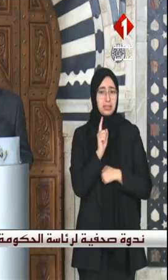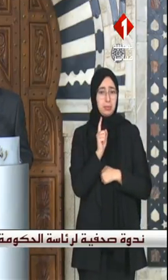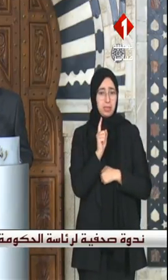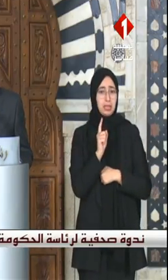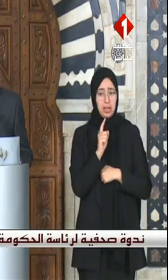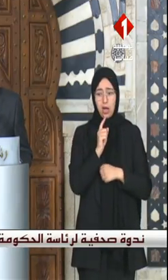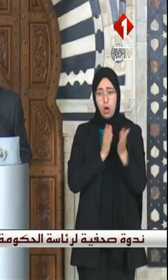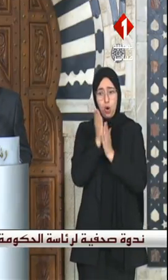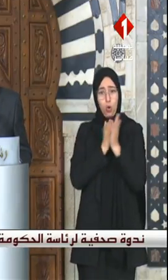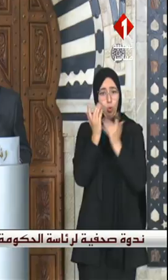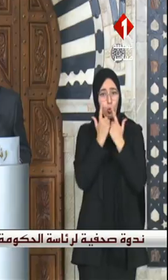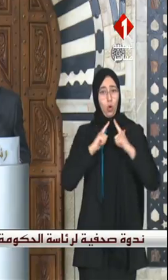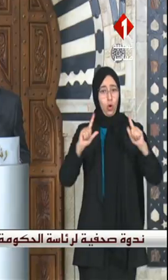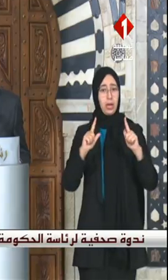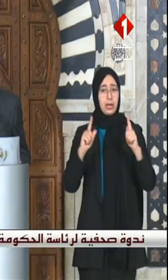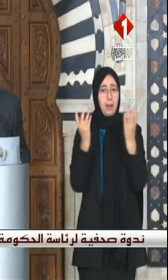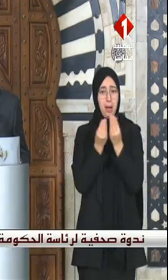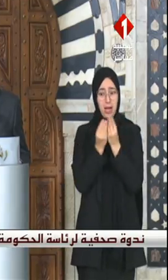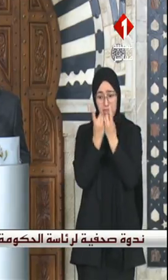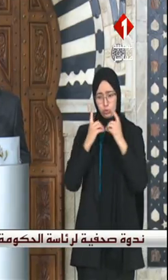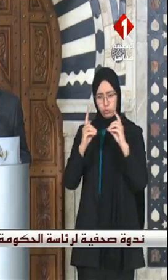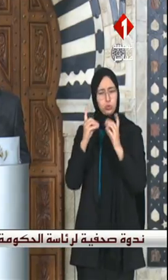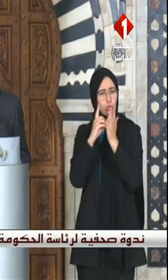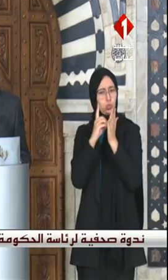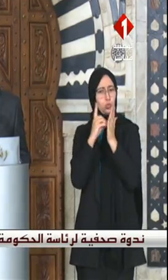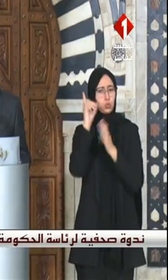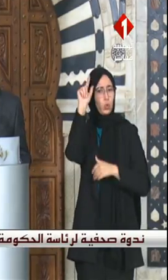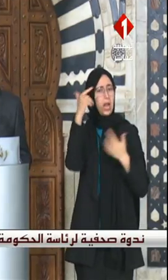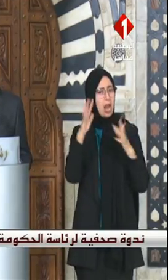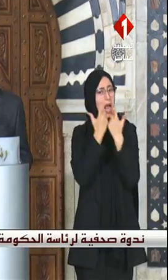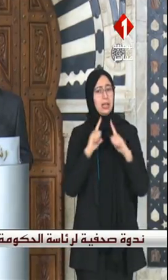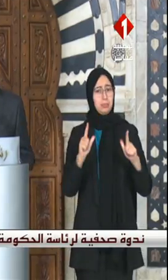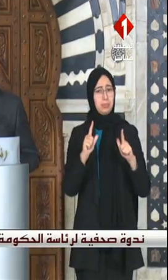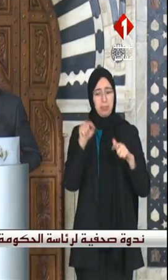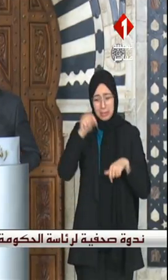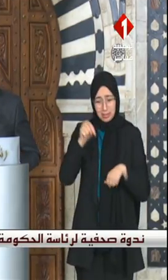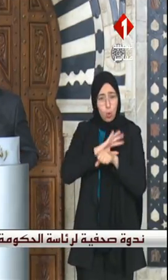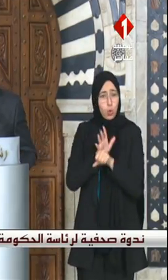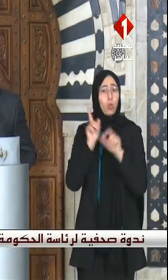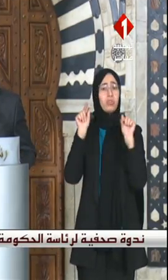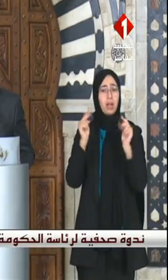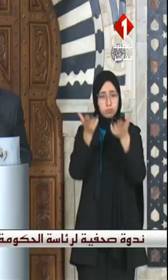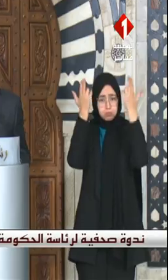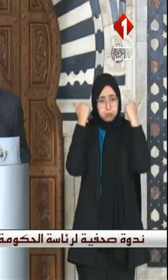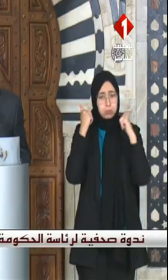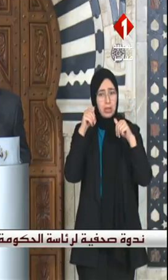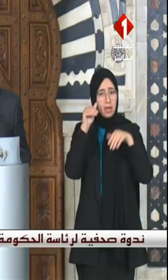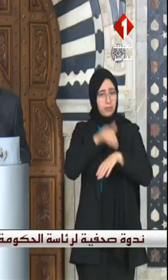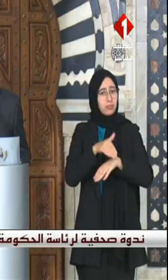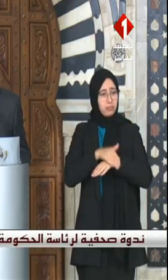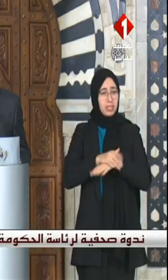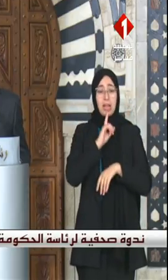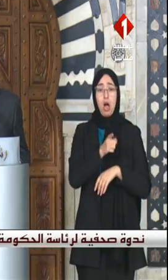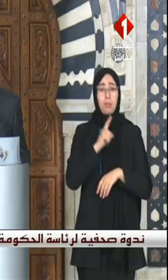من حقوقه وحريات وخير تنقل المدفولة بالدستورية والشريعة الدولية. لك هنا أنا نلاحظ أن حضر الجولان